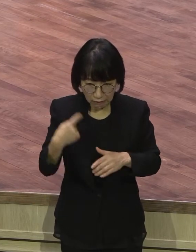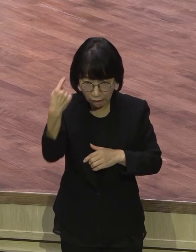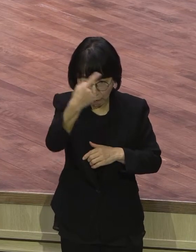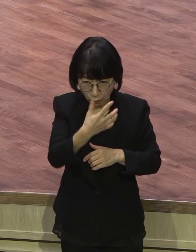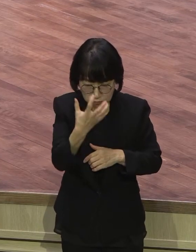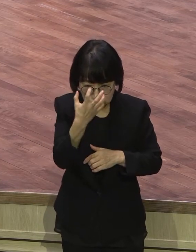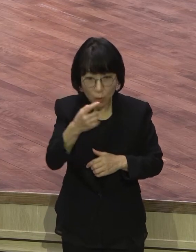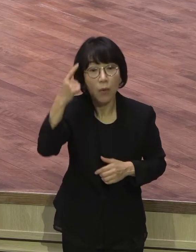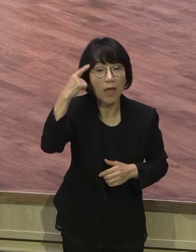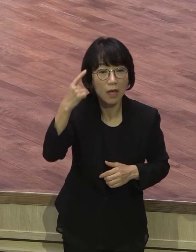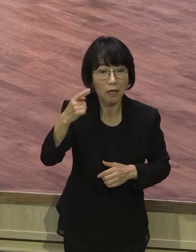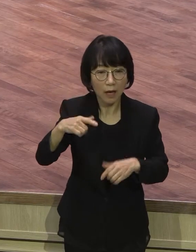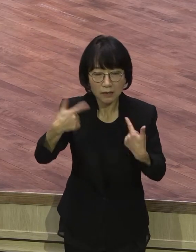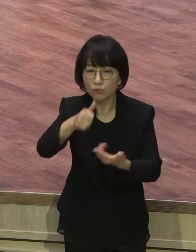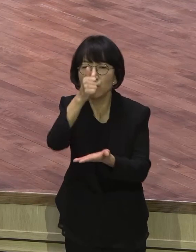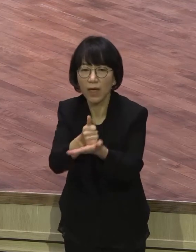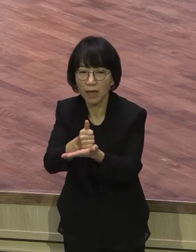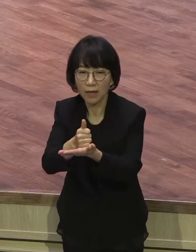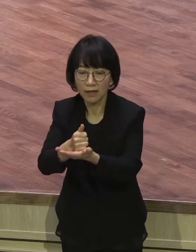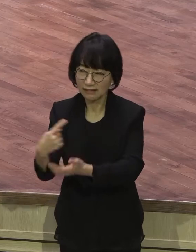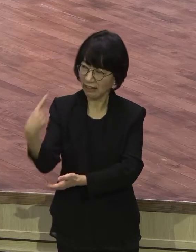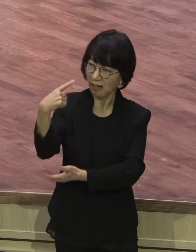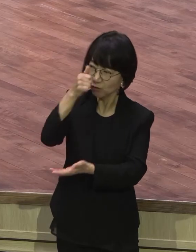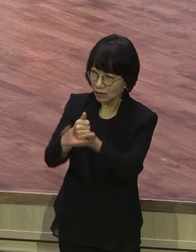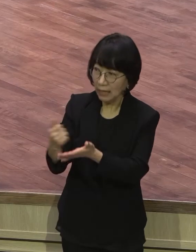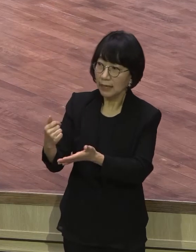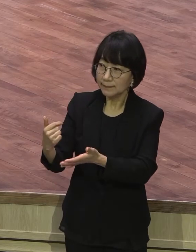있어요. 이 정죄의식